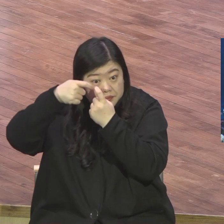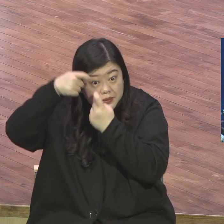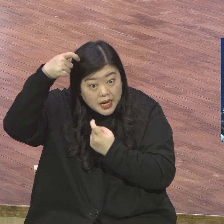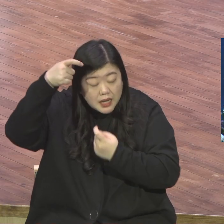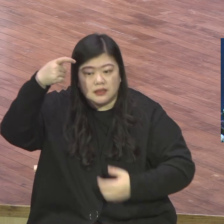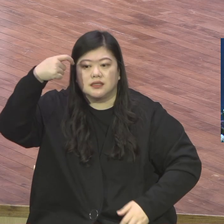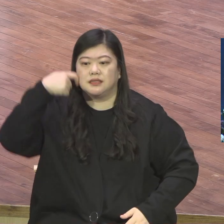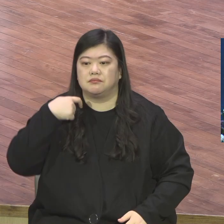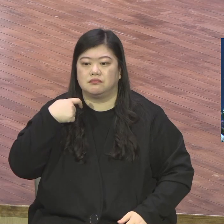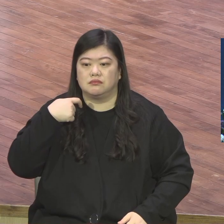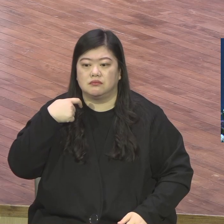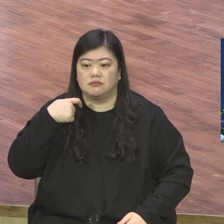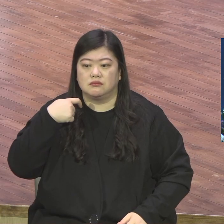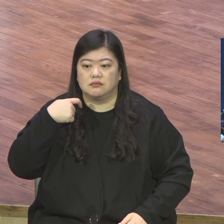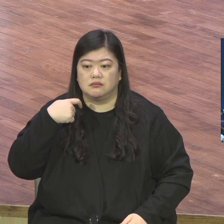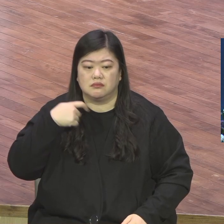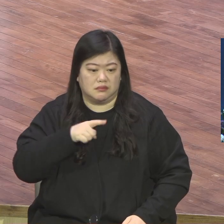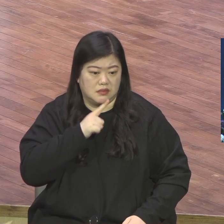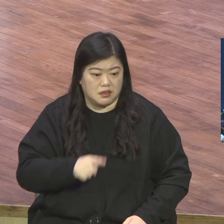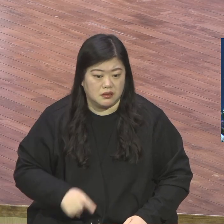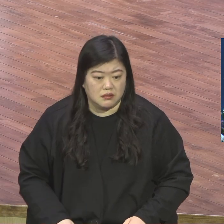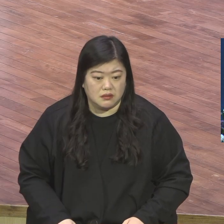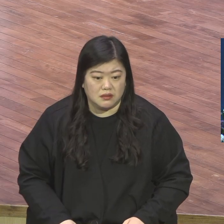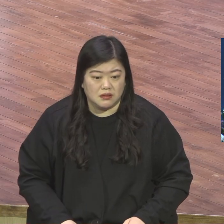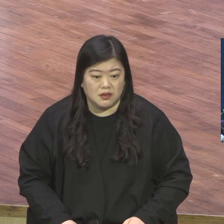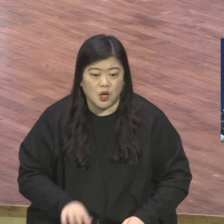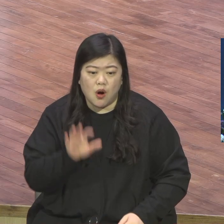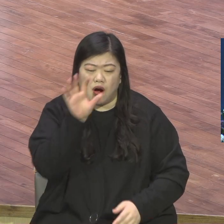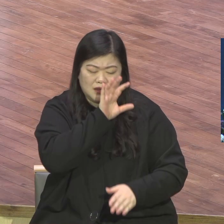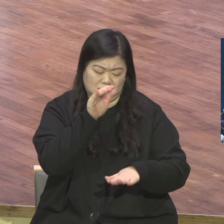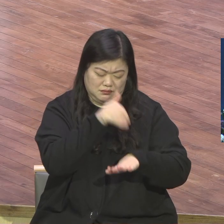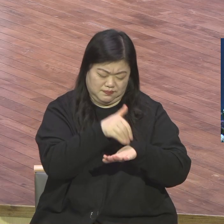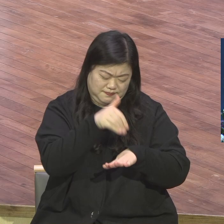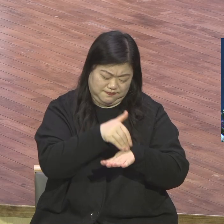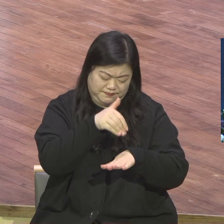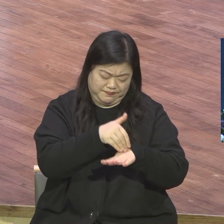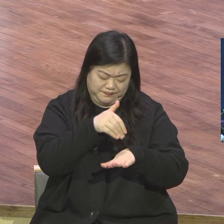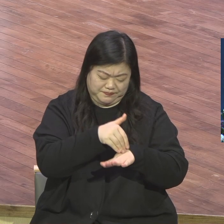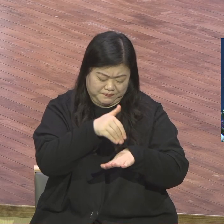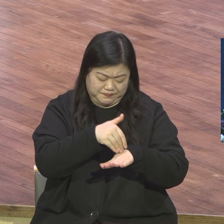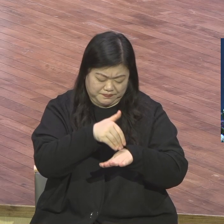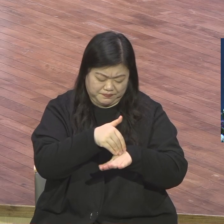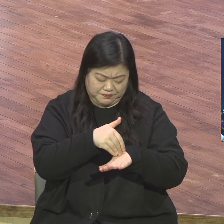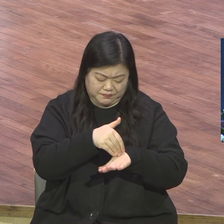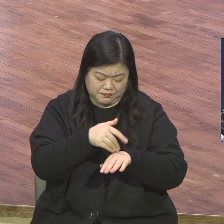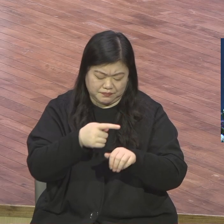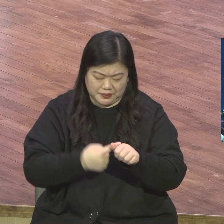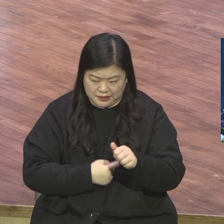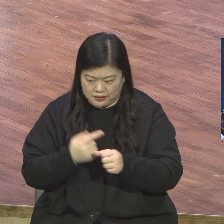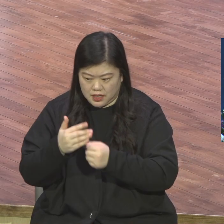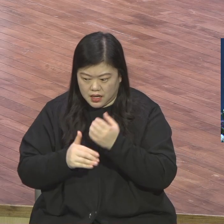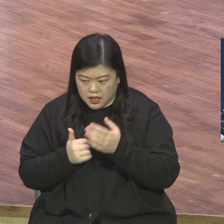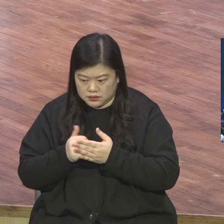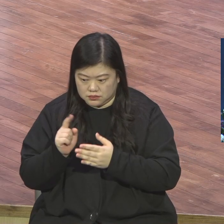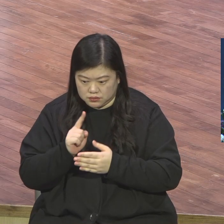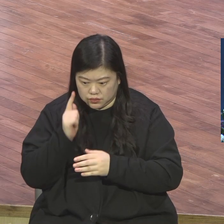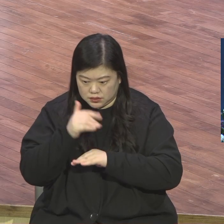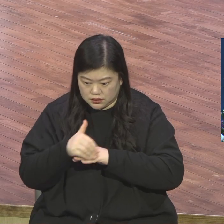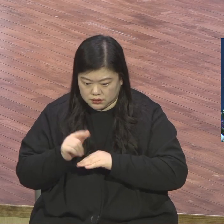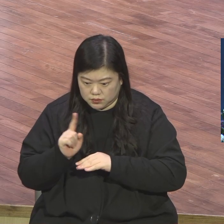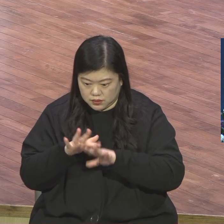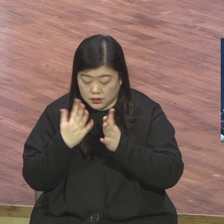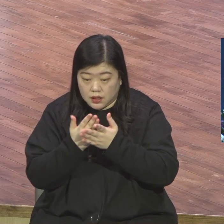한마디로 연단의 과정을 통해서 욥이 영의 눈이 확 열려버렸어. 영의